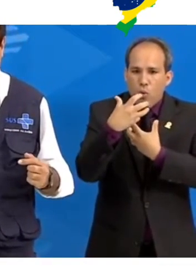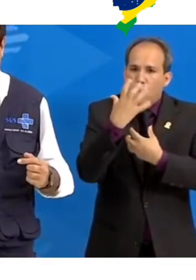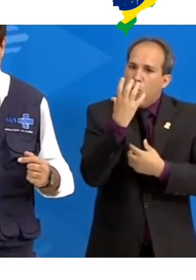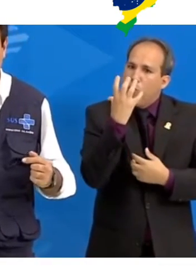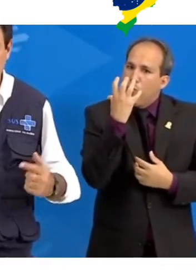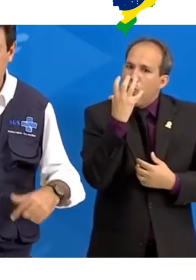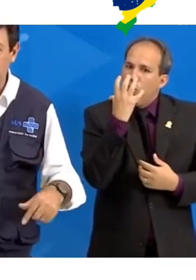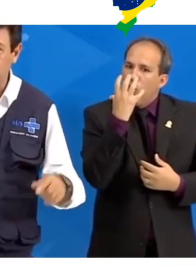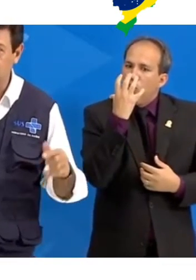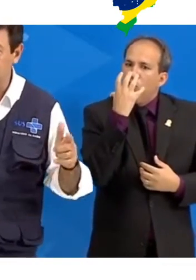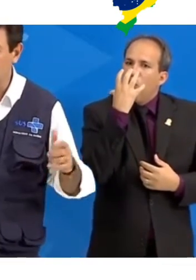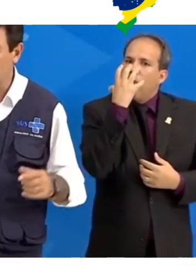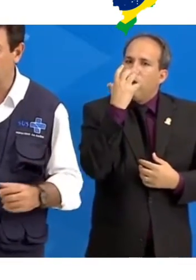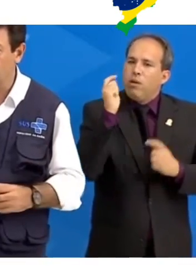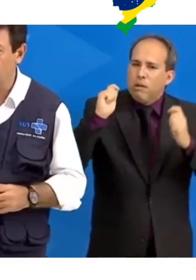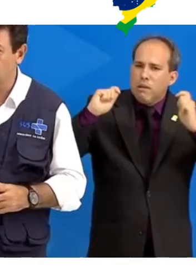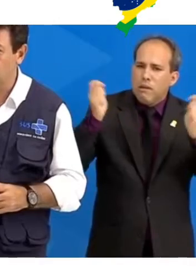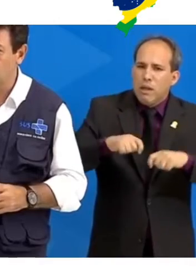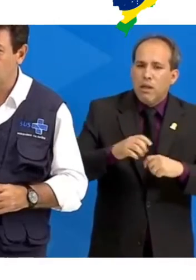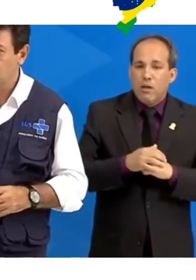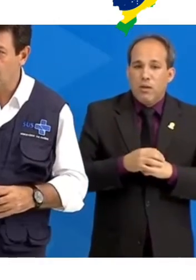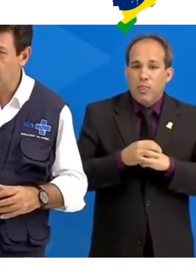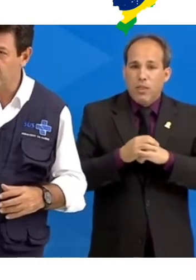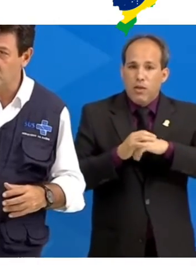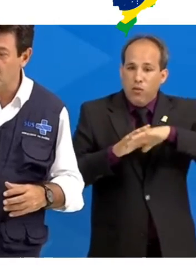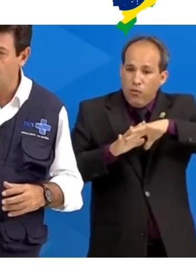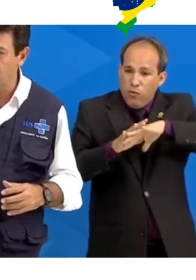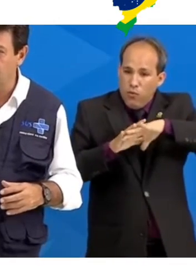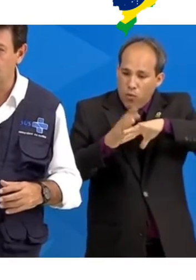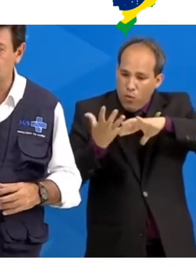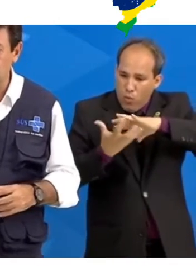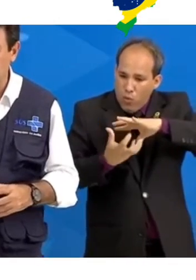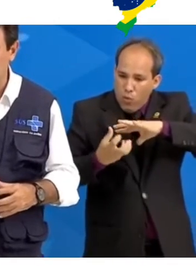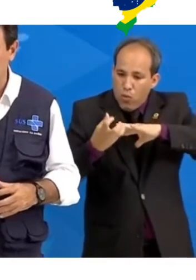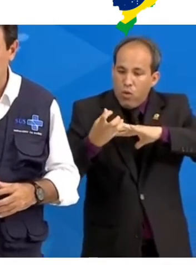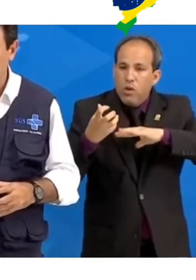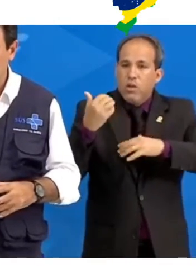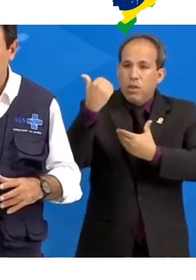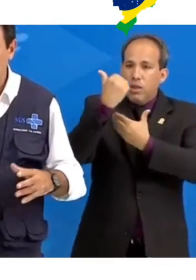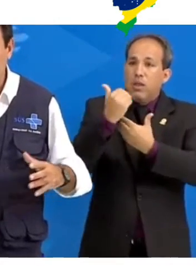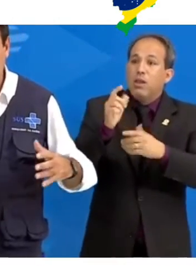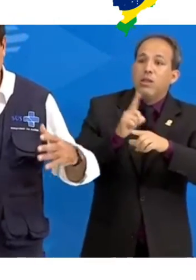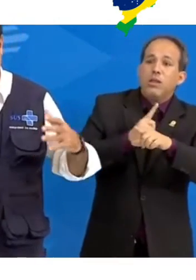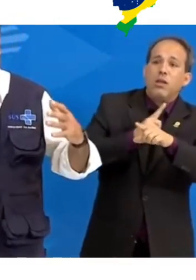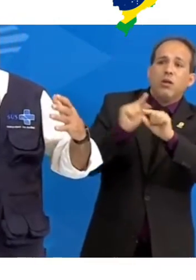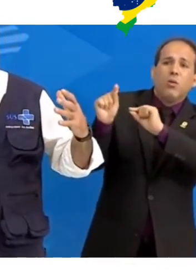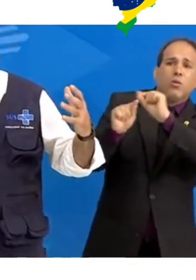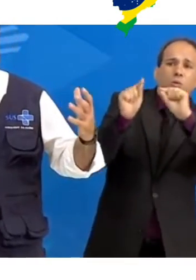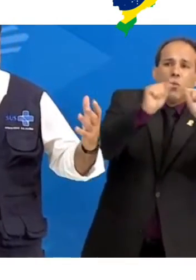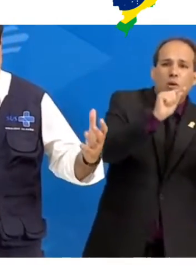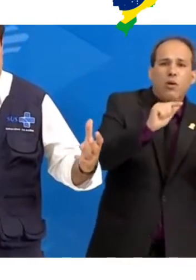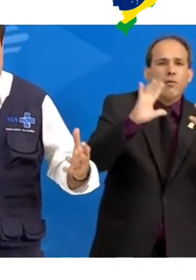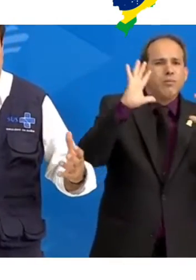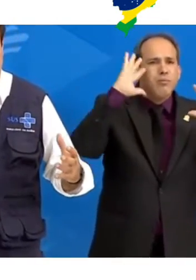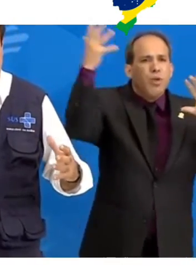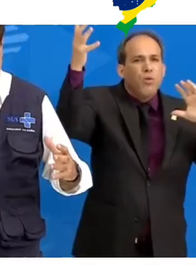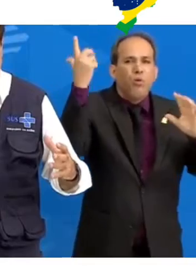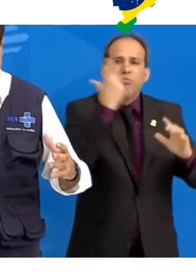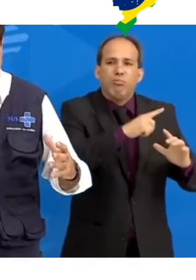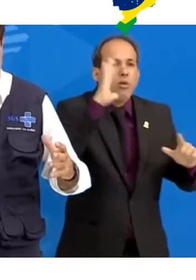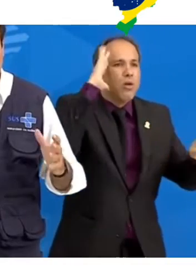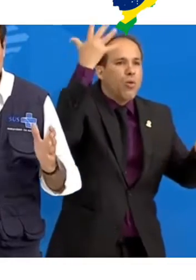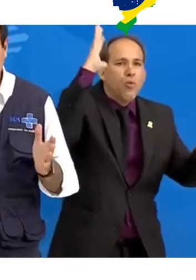2, que é possível com filtros, tem o pessoal cuidando disso. Enfim, as soluções vão